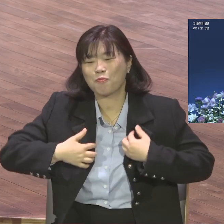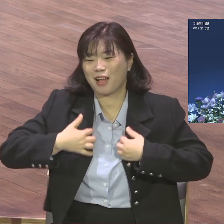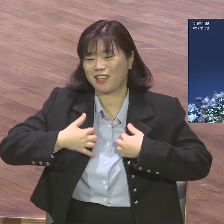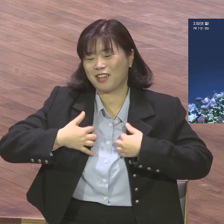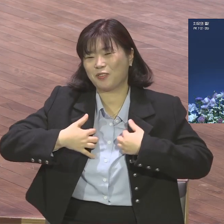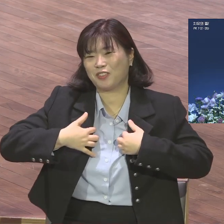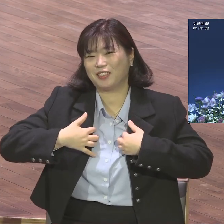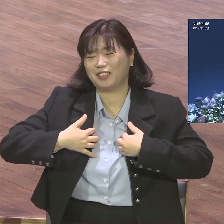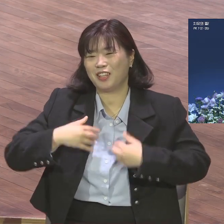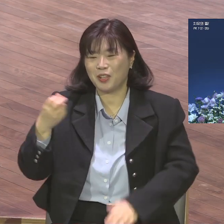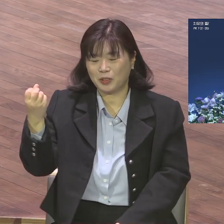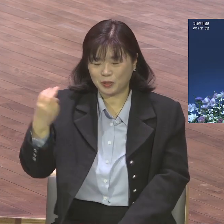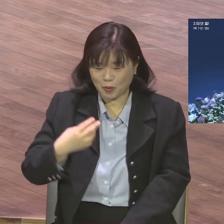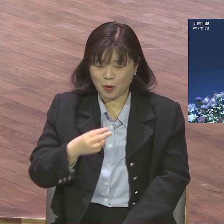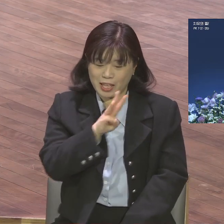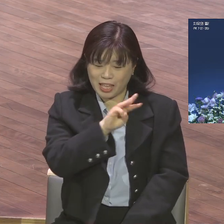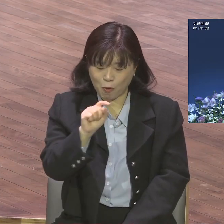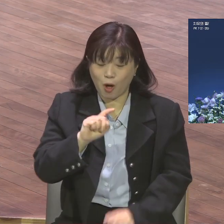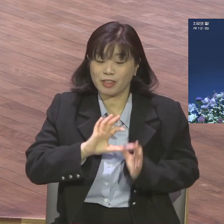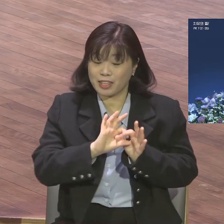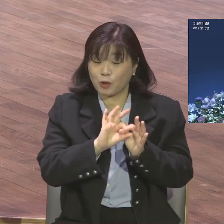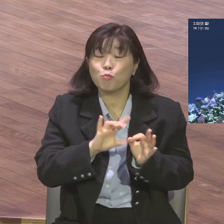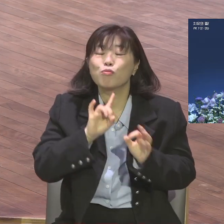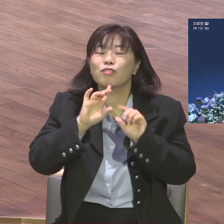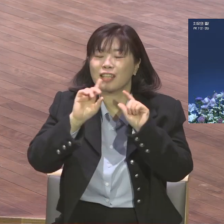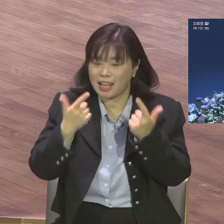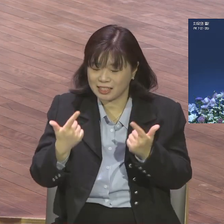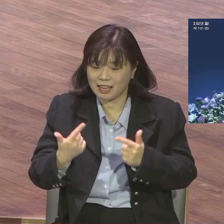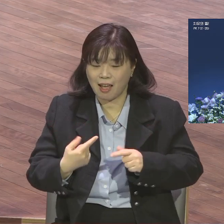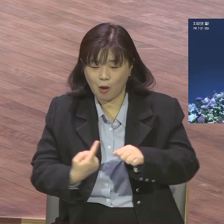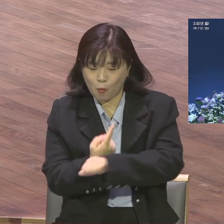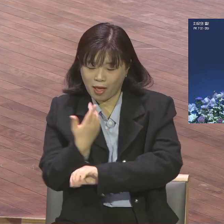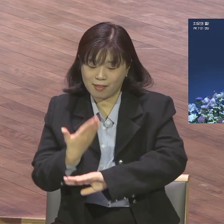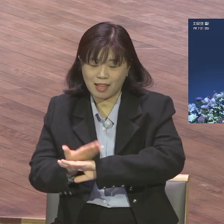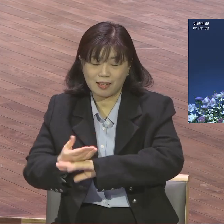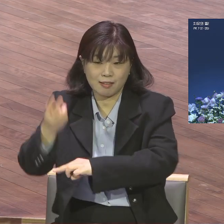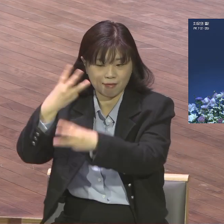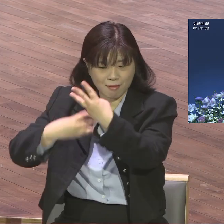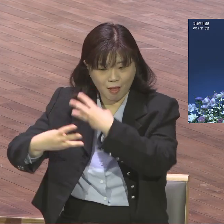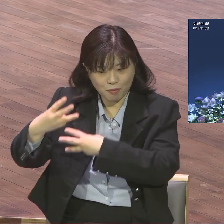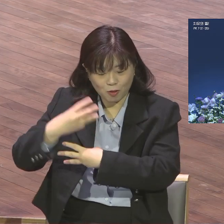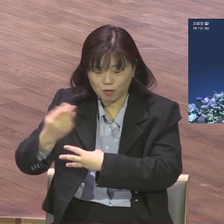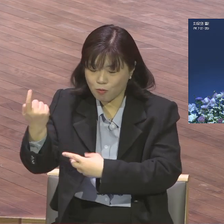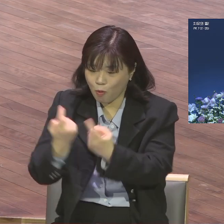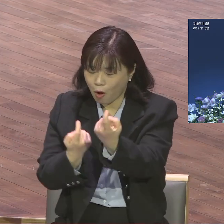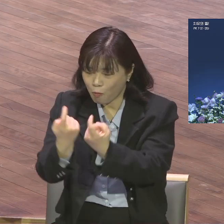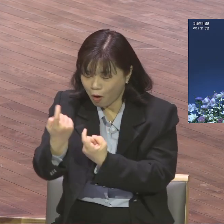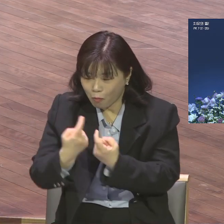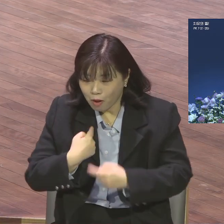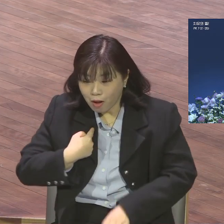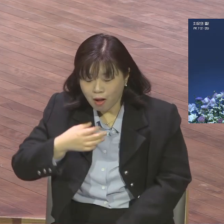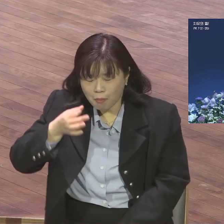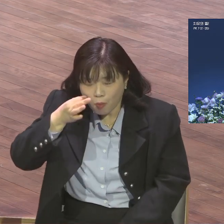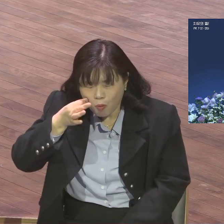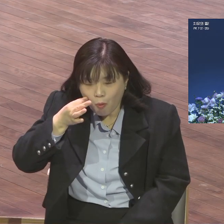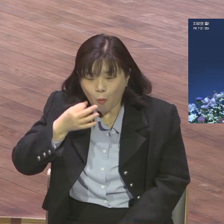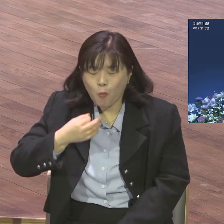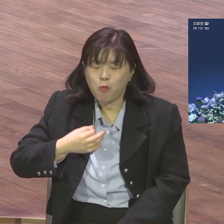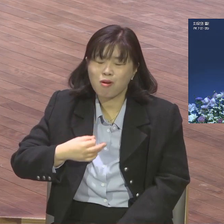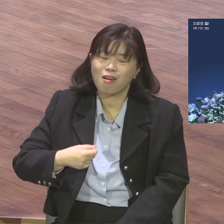앉아서 유목사님하고 오른 렘노트를 보고를 받는데 보면 세계적인 인물이 너무 많이 일어나고 있어요. 깜짝